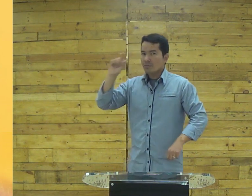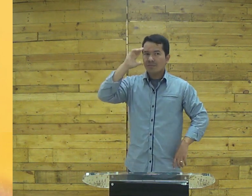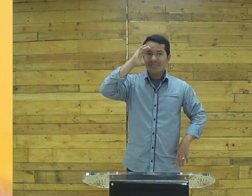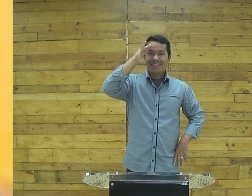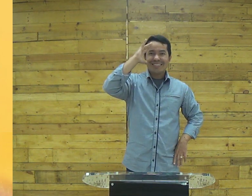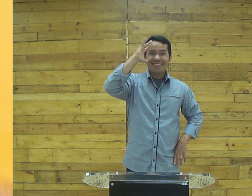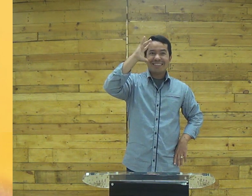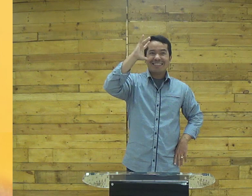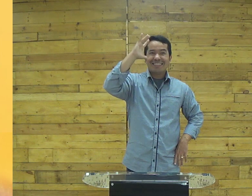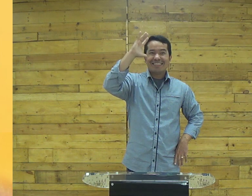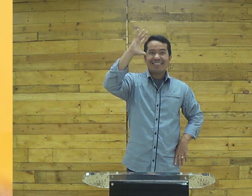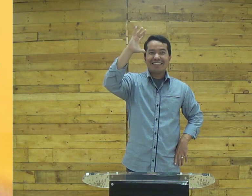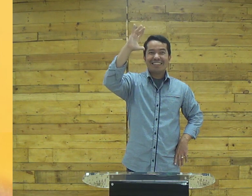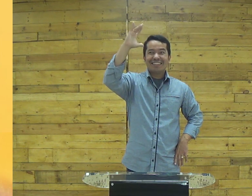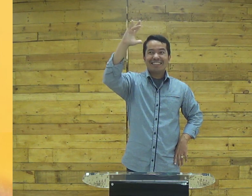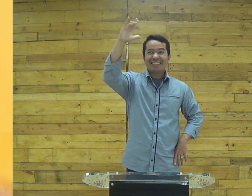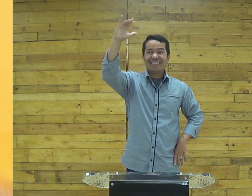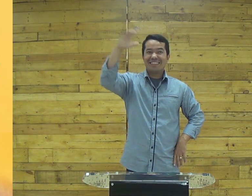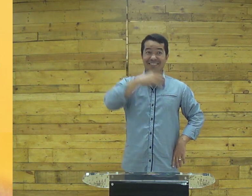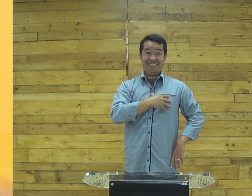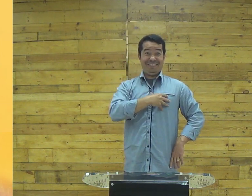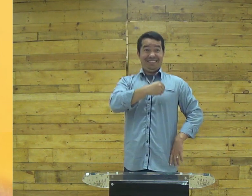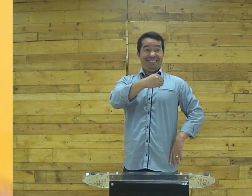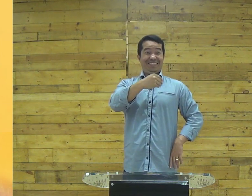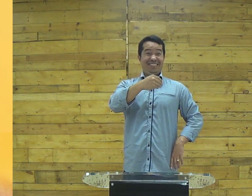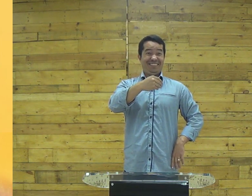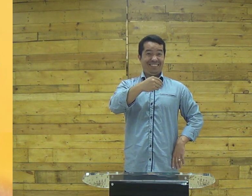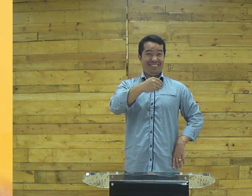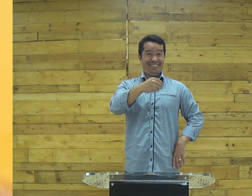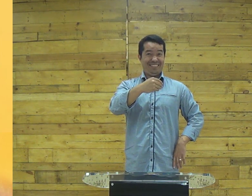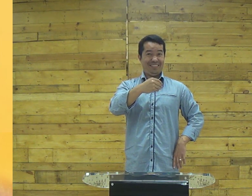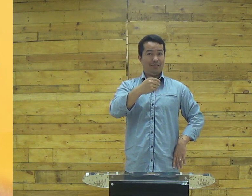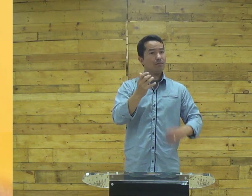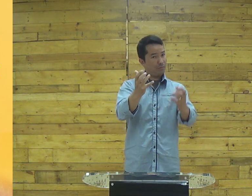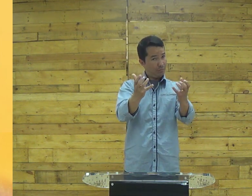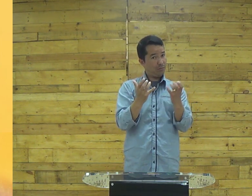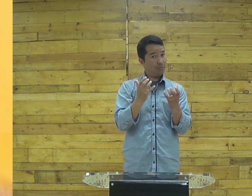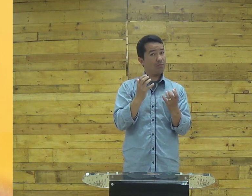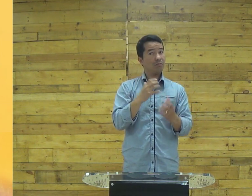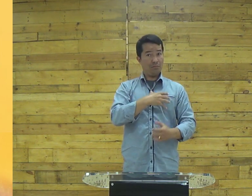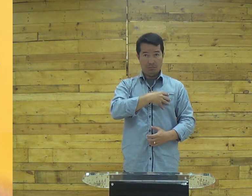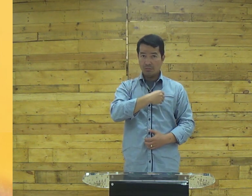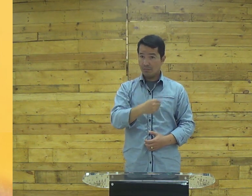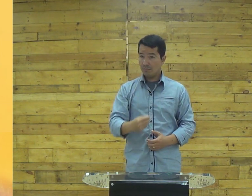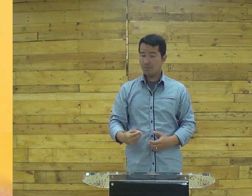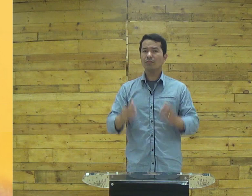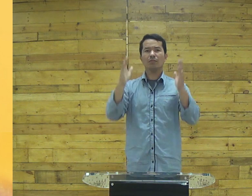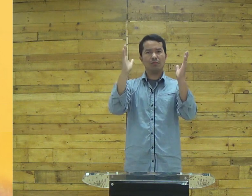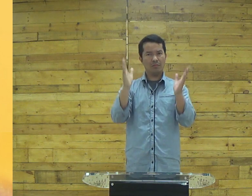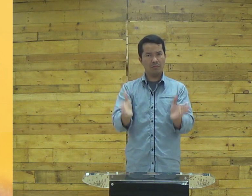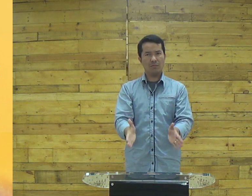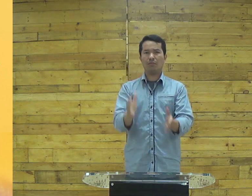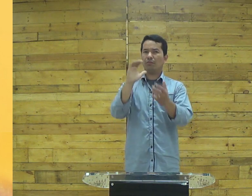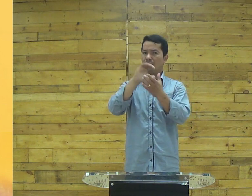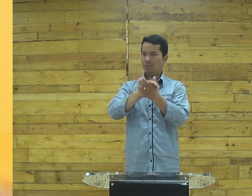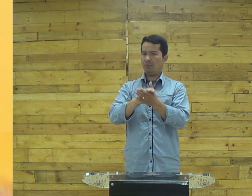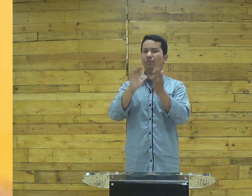sinal. Ele tinha sonhos. Um sonho era ter um filho. Desejava